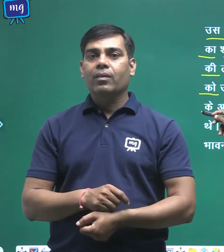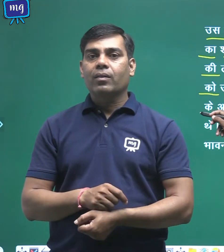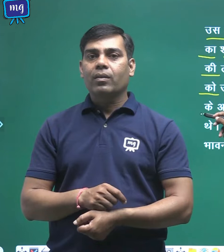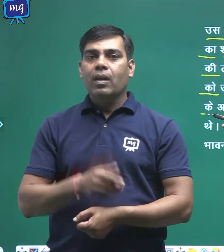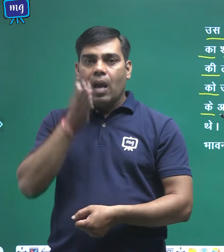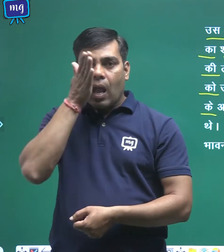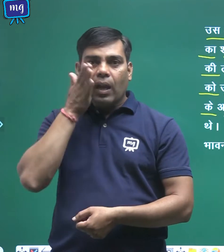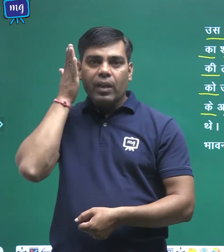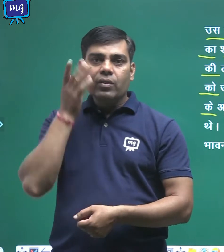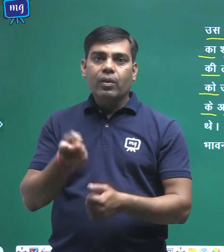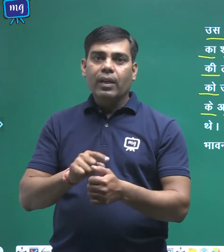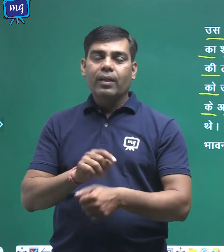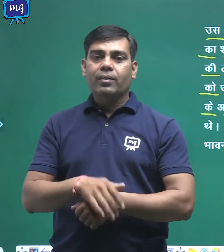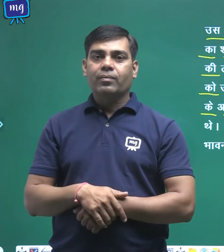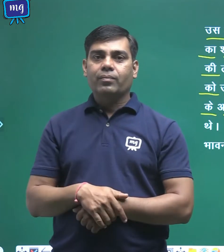अंग्रेजों के